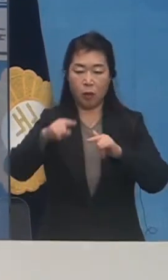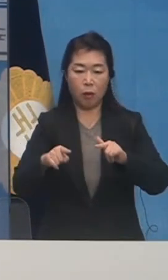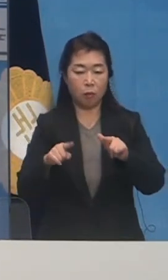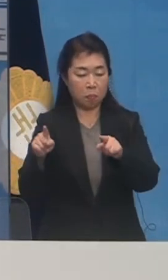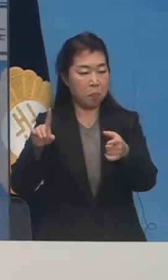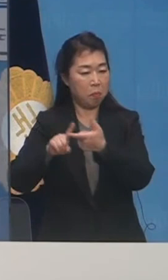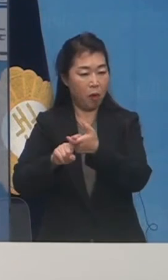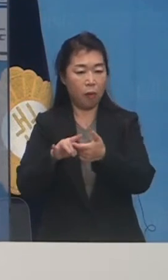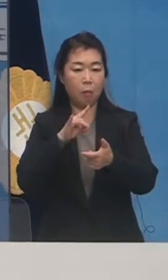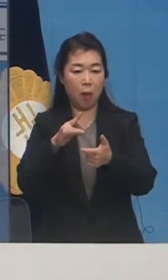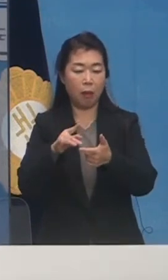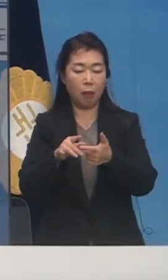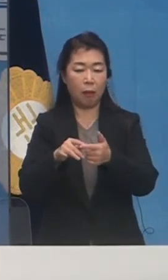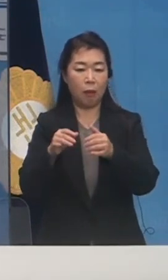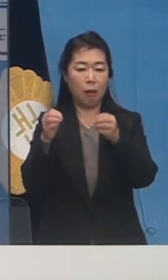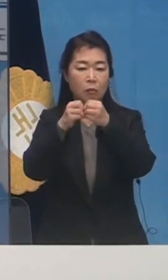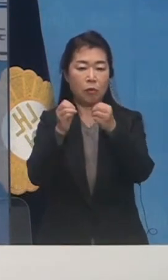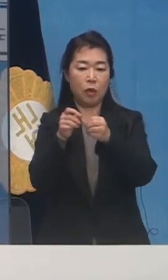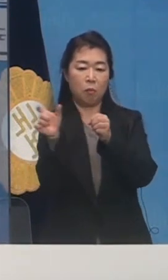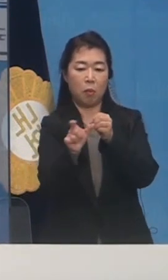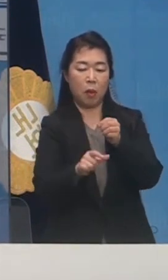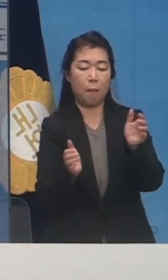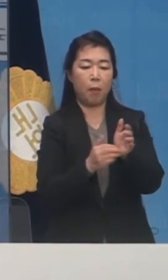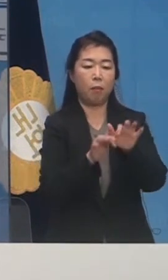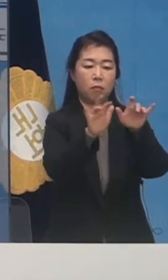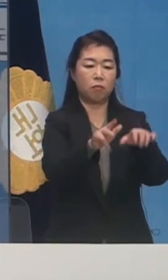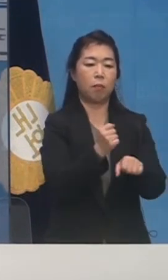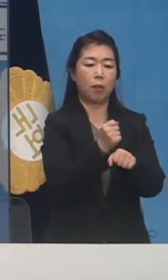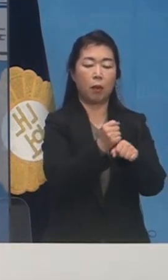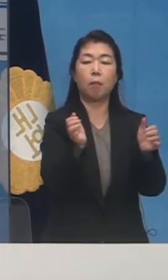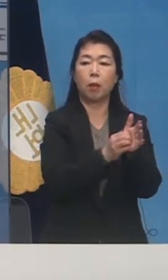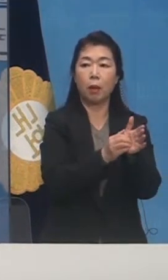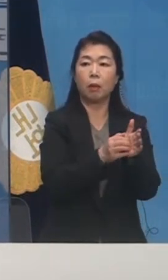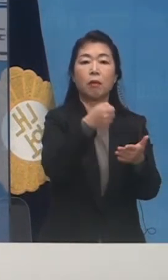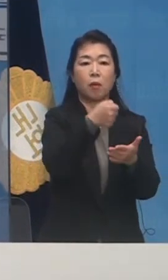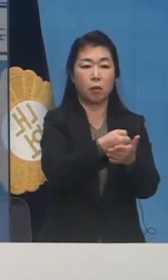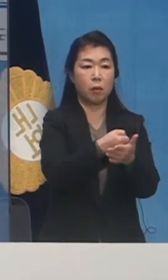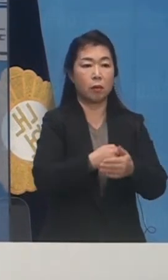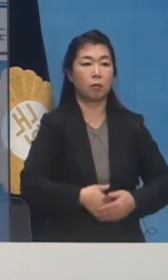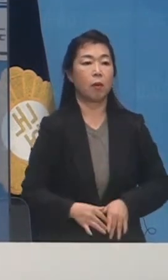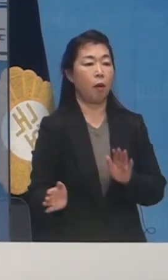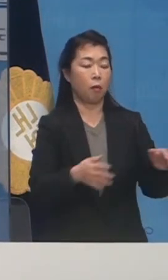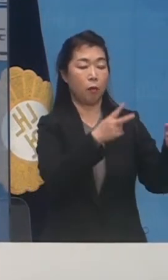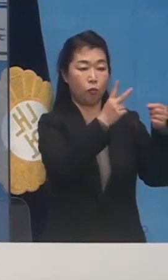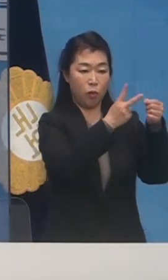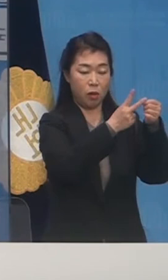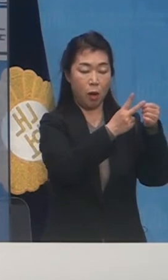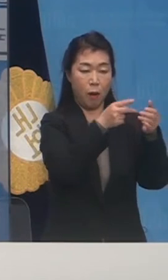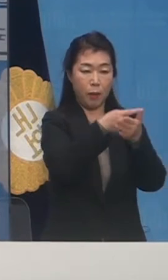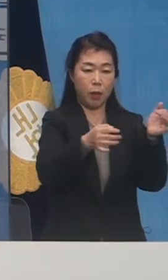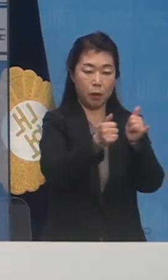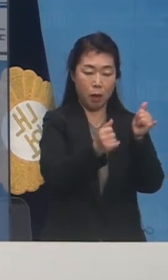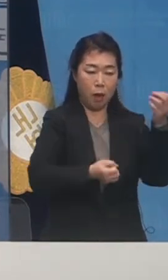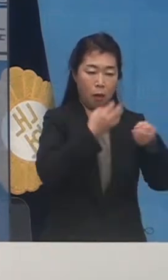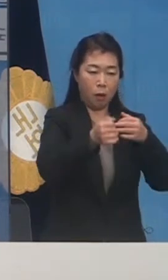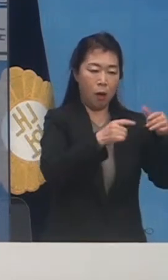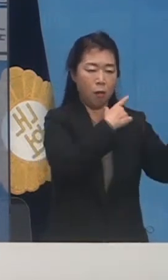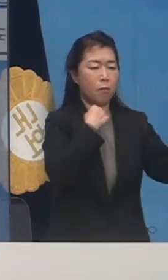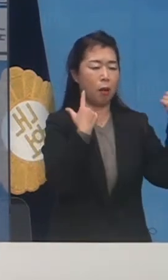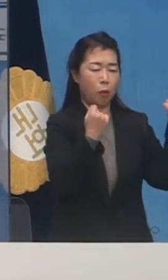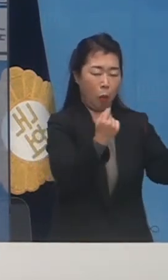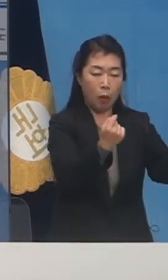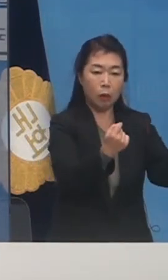유리한 것만 짜 맞추듯 시사선택했다. 둘째, 피해자 진술의 일관성을